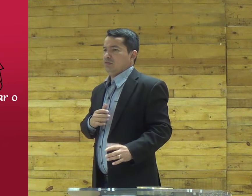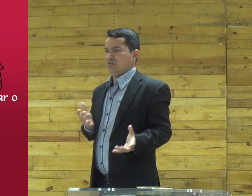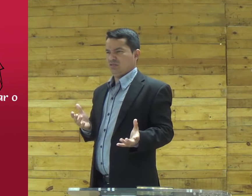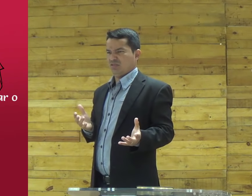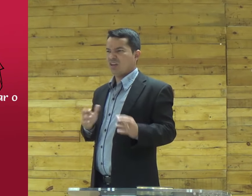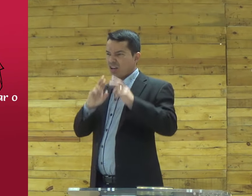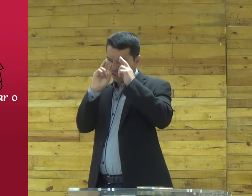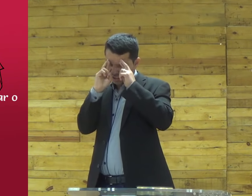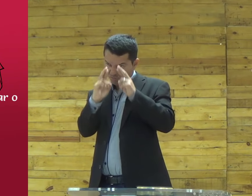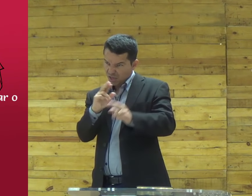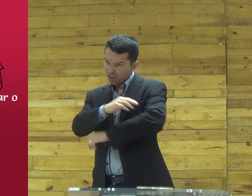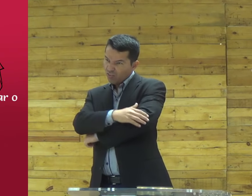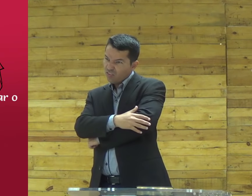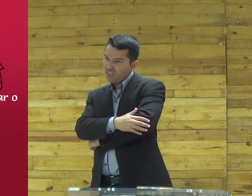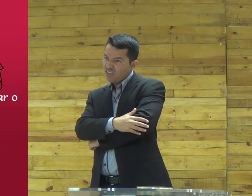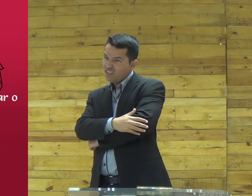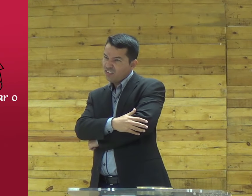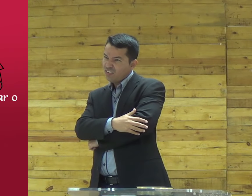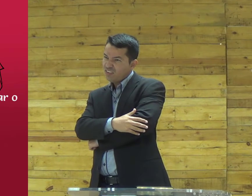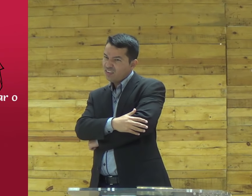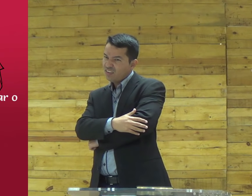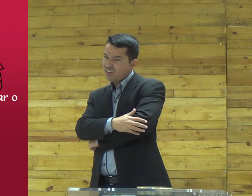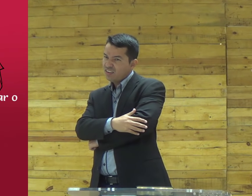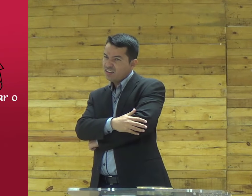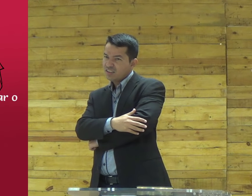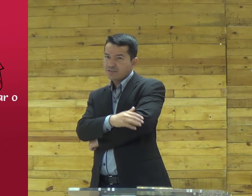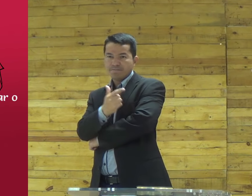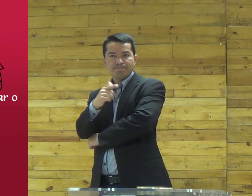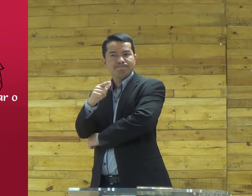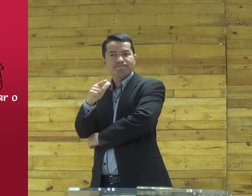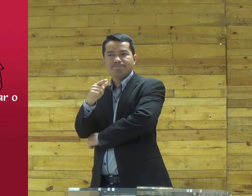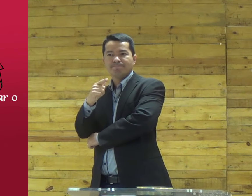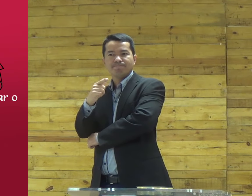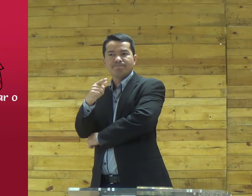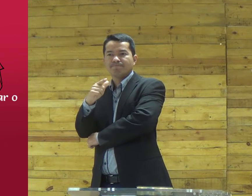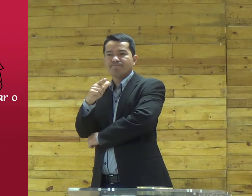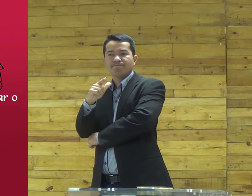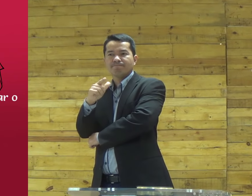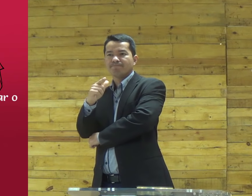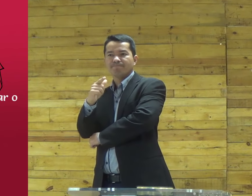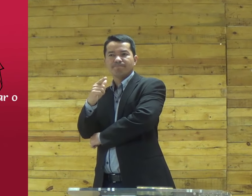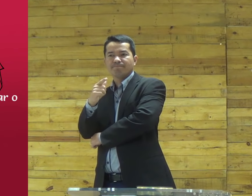Eu já percebi, isso é respeito, não é